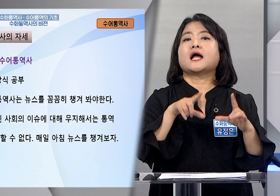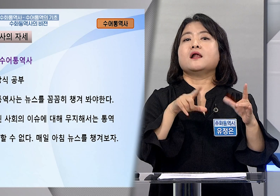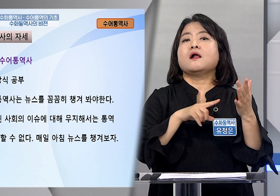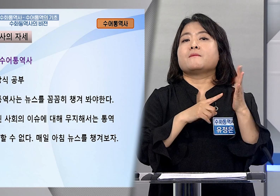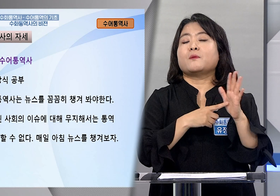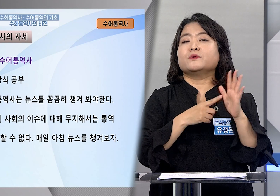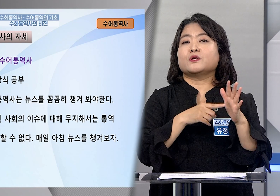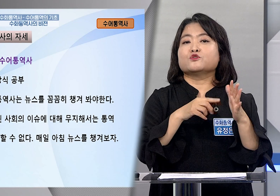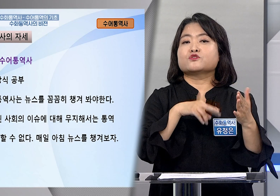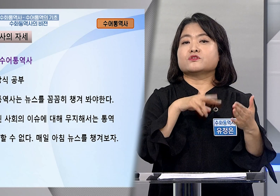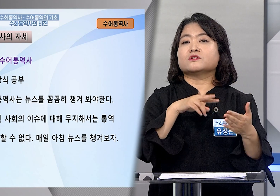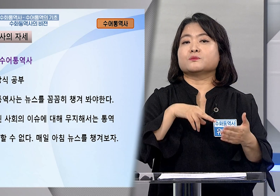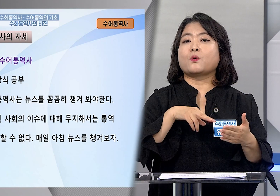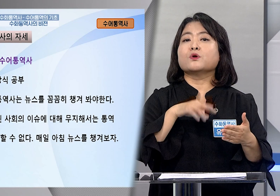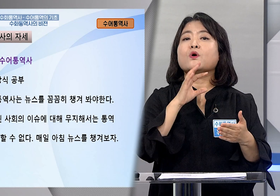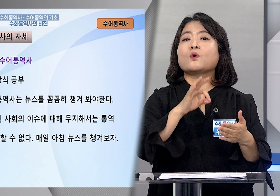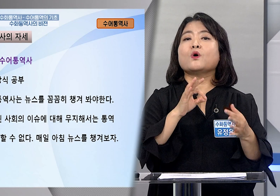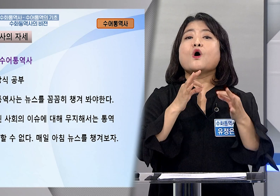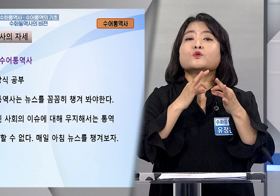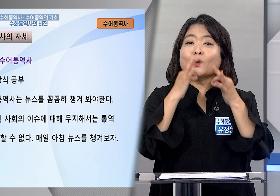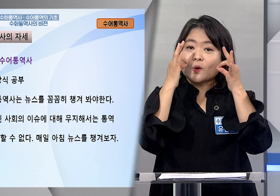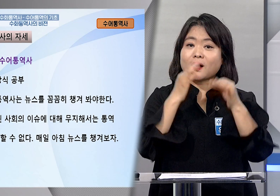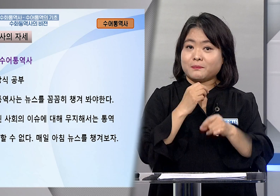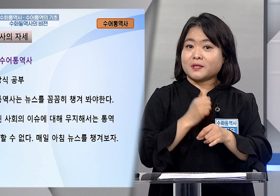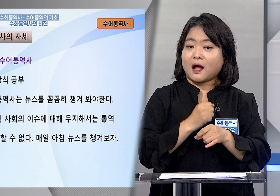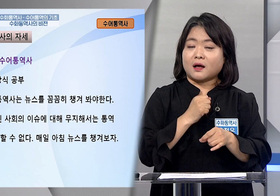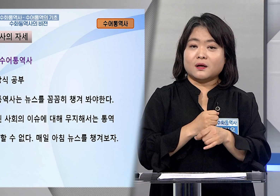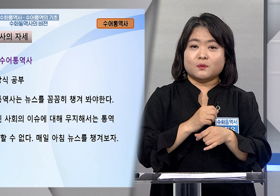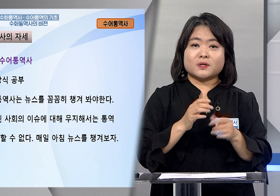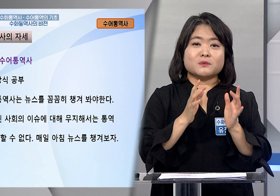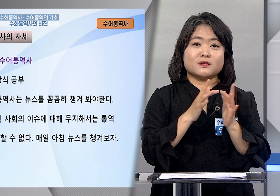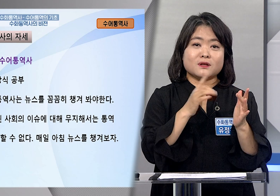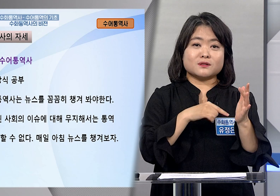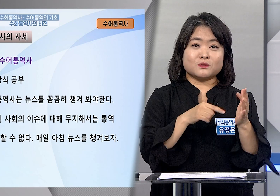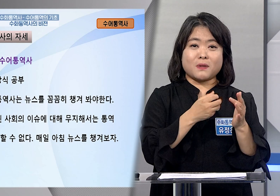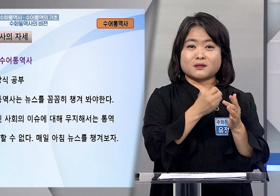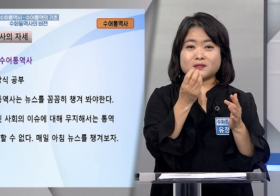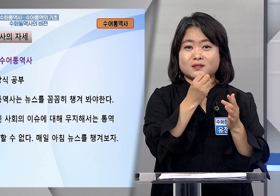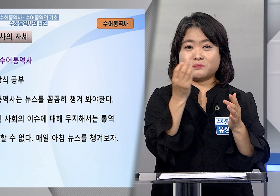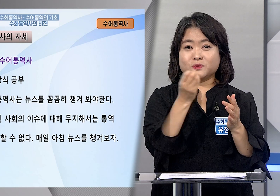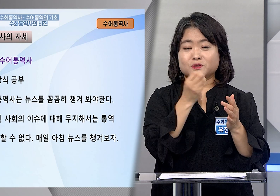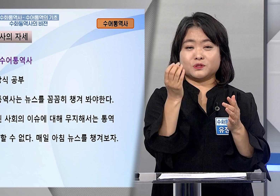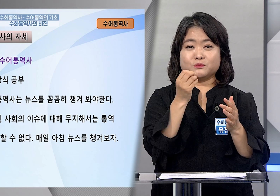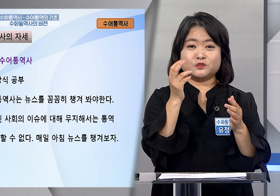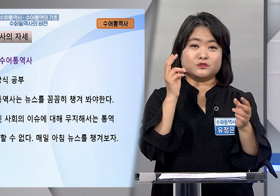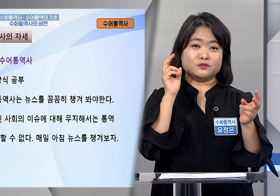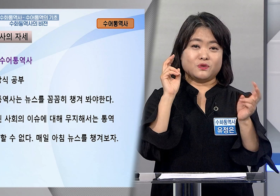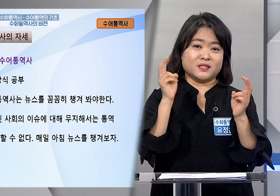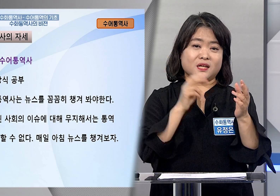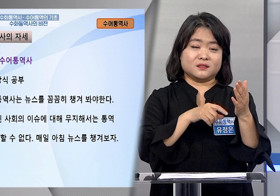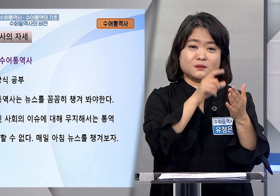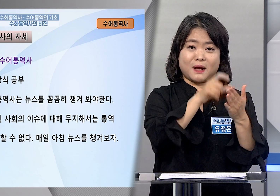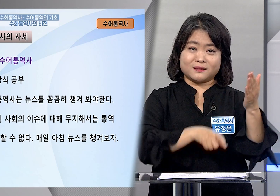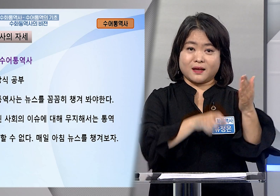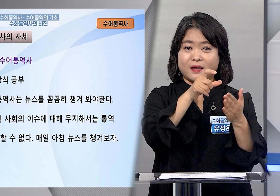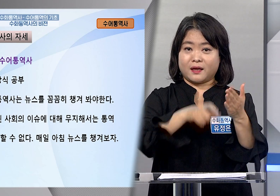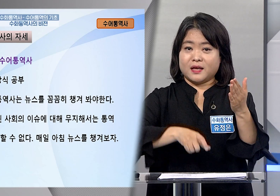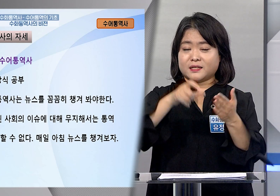그날 발표된 뉴스들을 보려고 노력합니다. 왜냐하면 인터넷에는 막 뭐 신문 회사들마다의